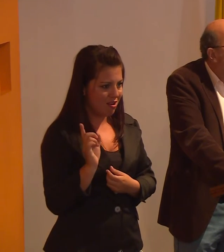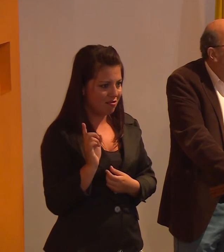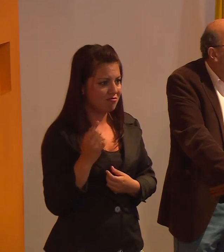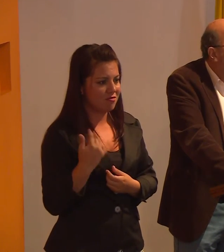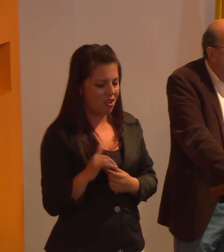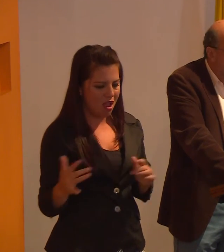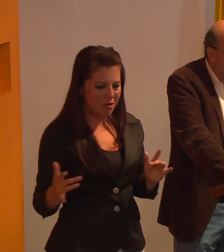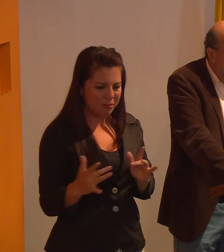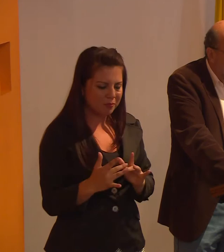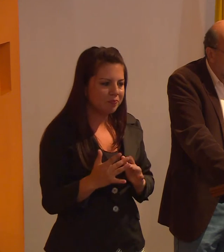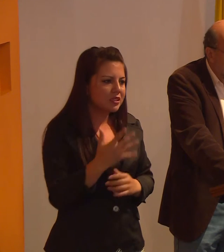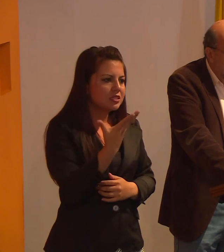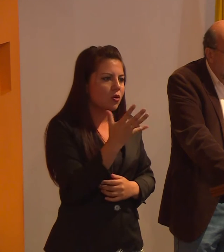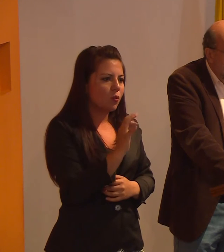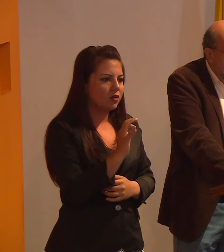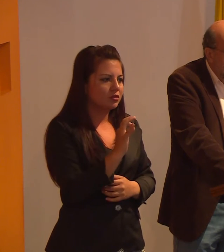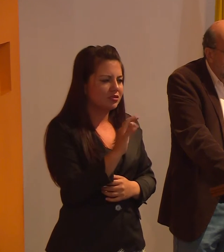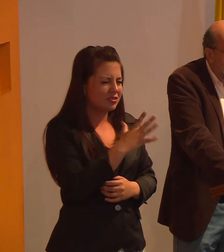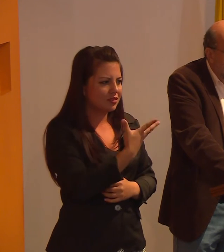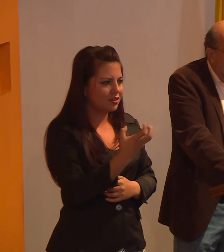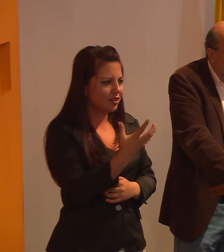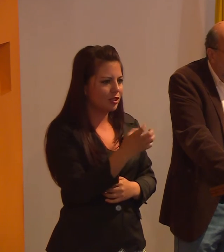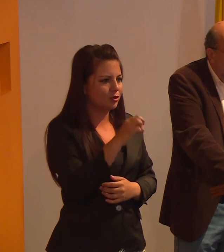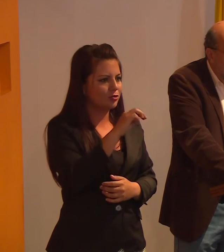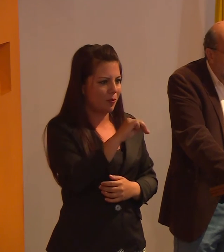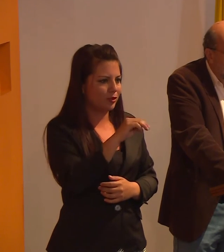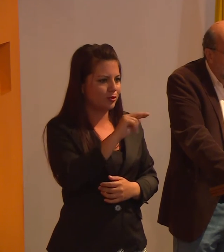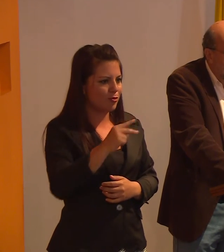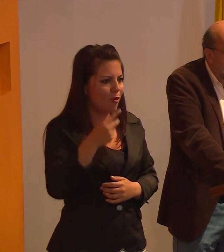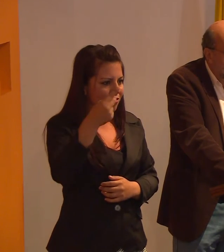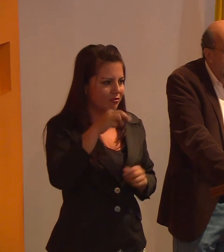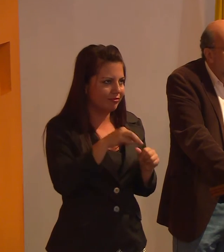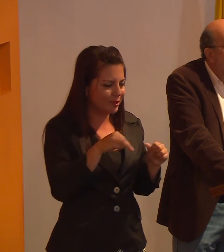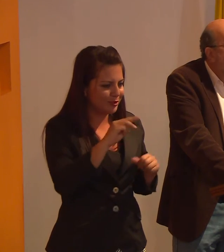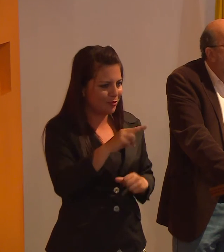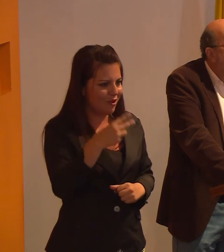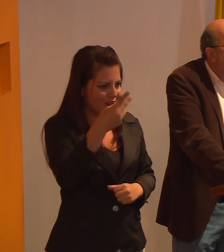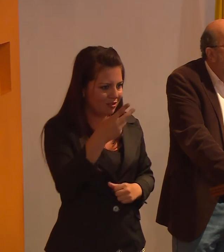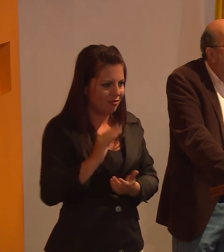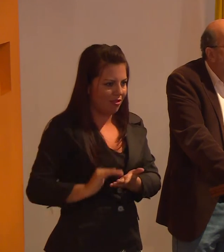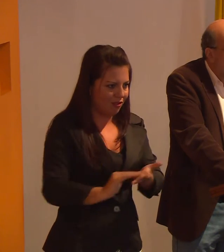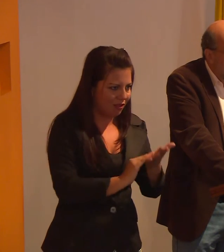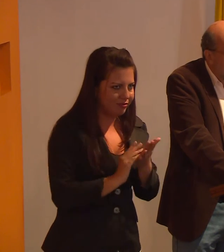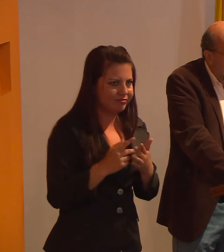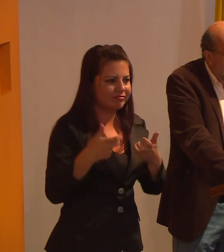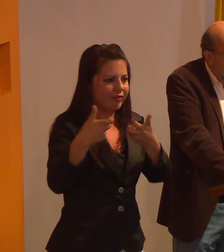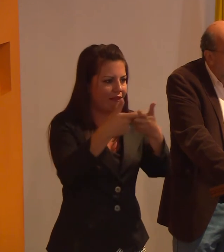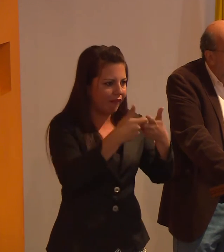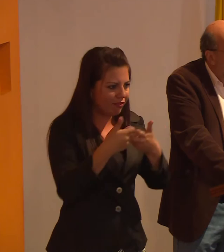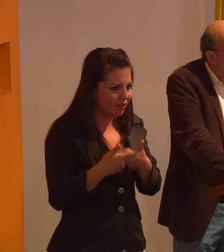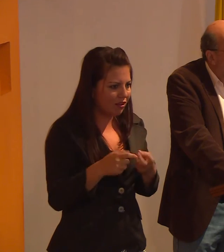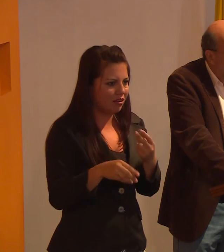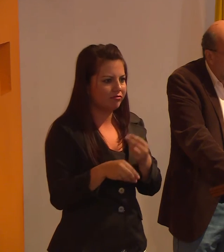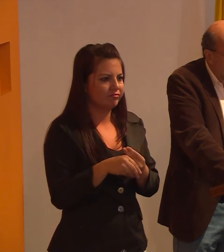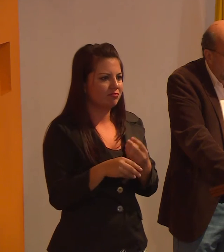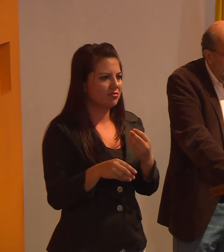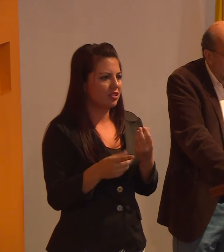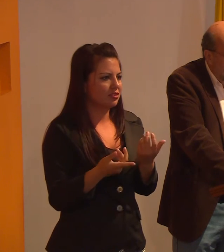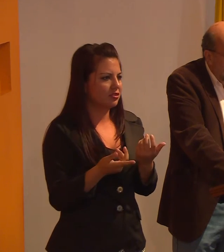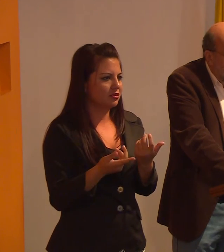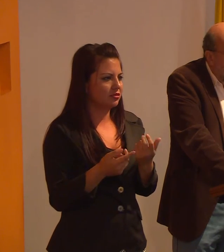metros cuadrados en pisos, instalaciones eléctricas, mobiliario y redes de